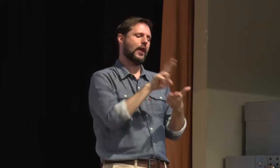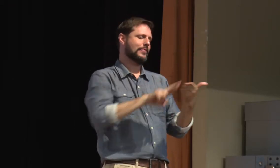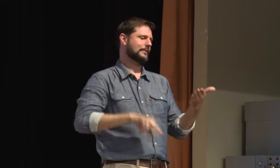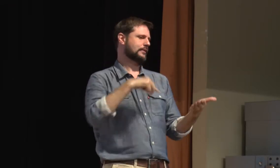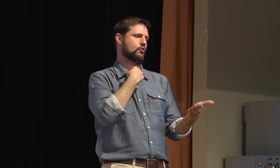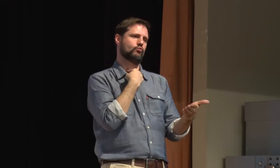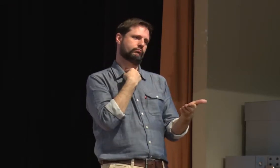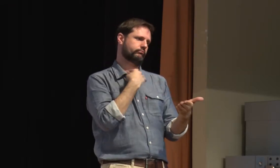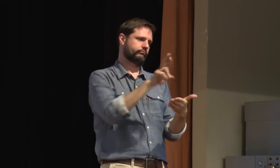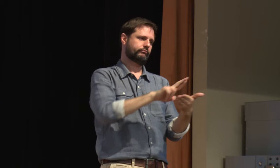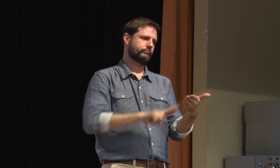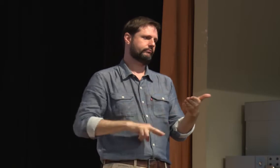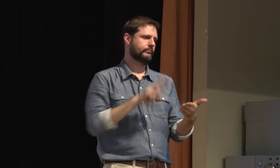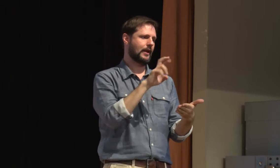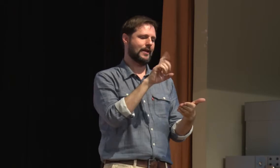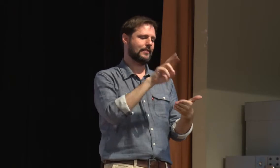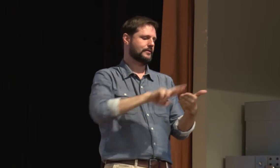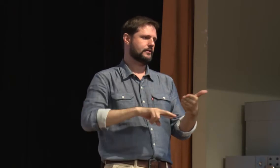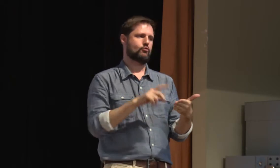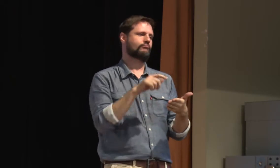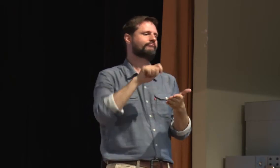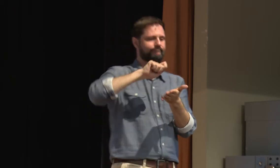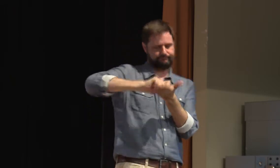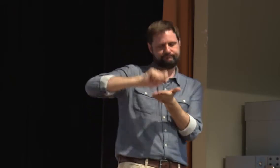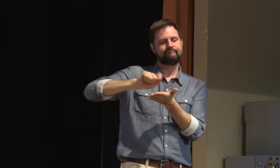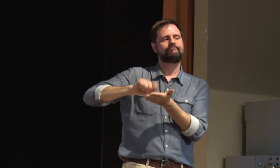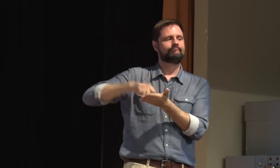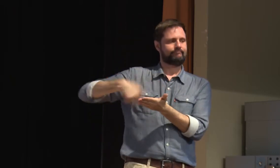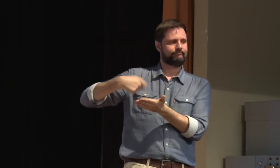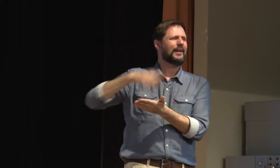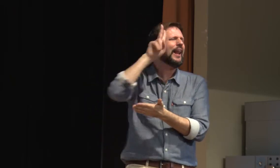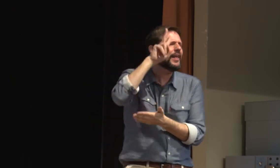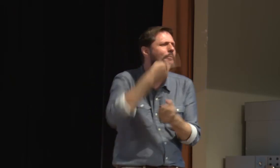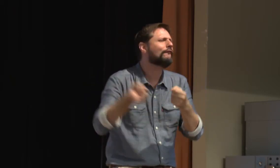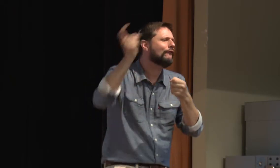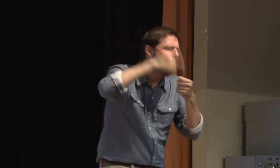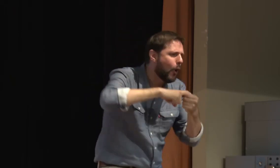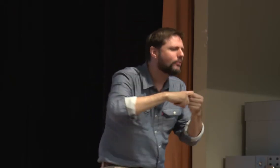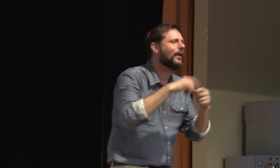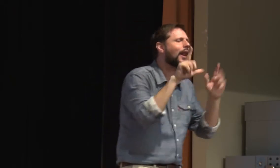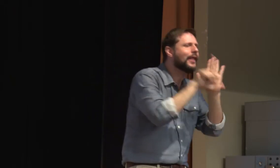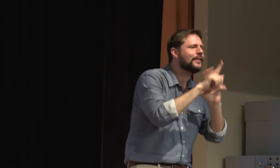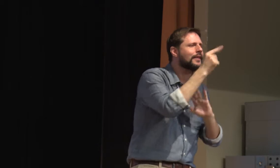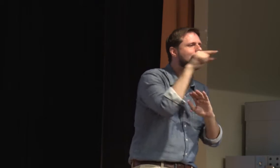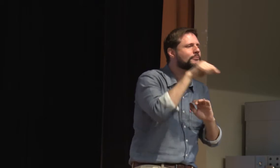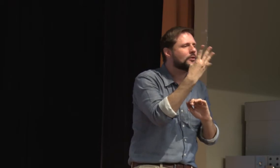sim, de estar no mundo acadêmico, na universidade. Eles fizeram as suas redações